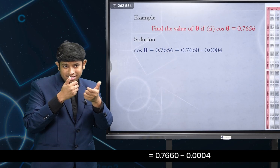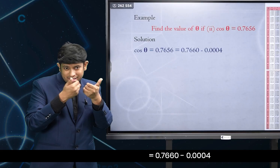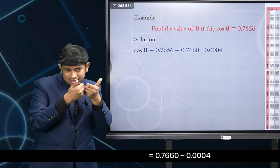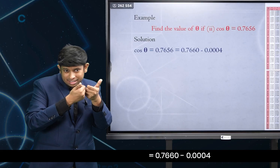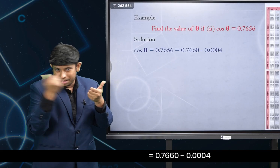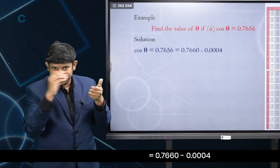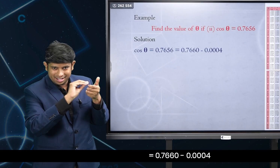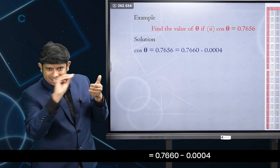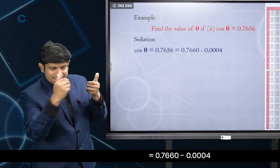0.0004.